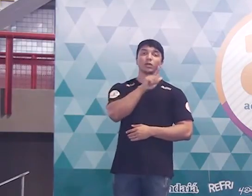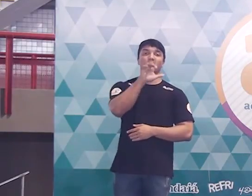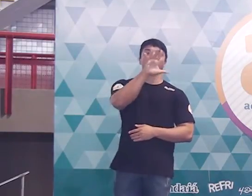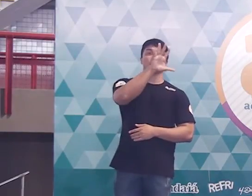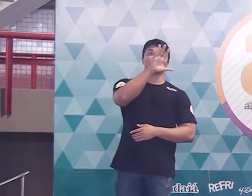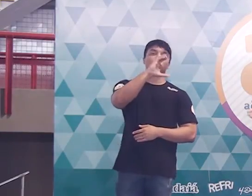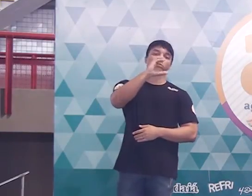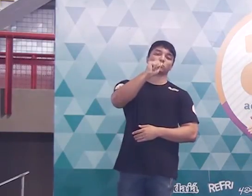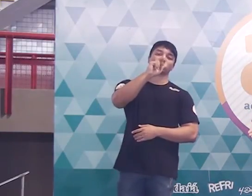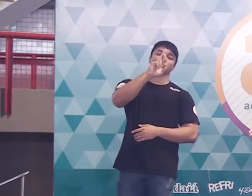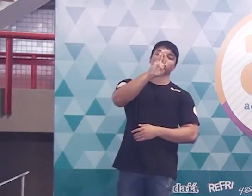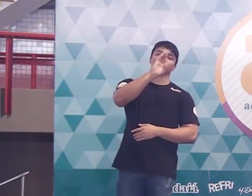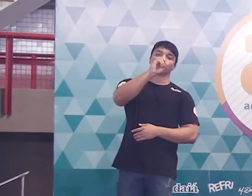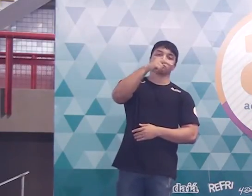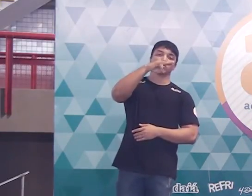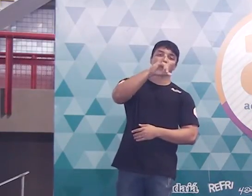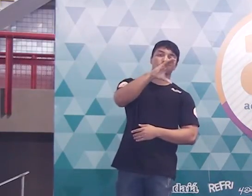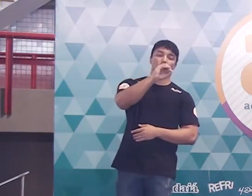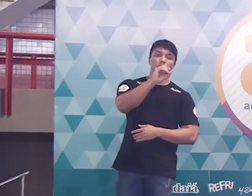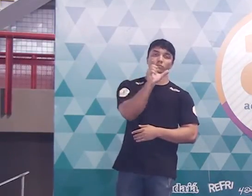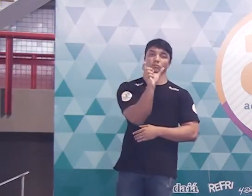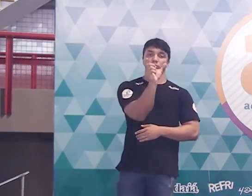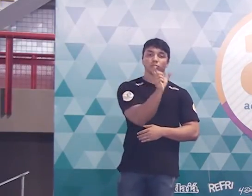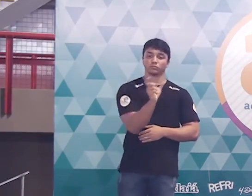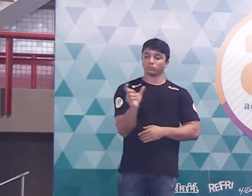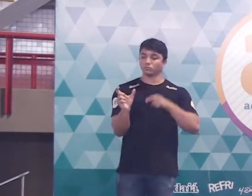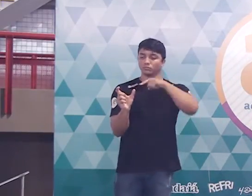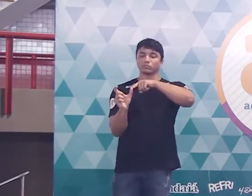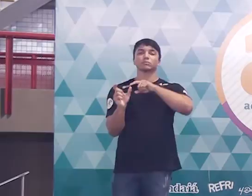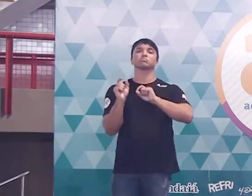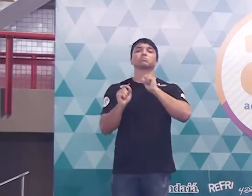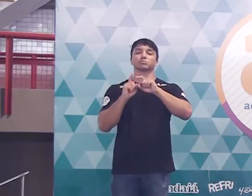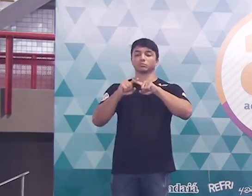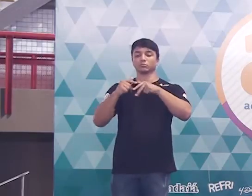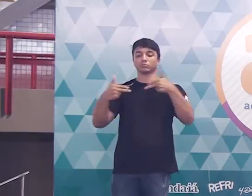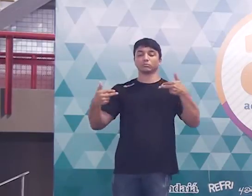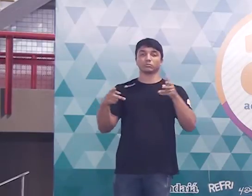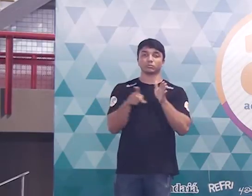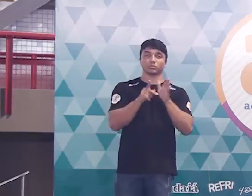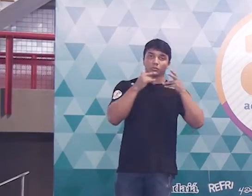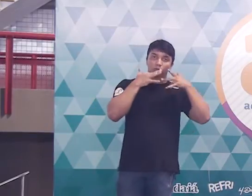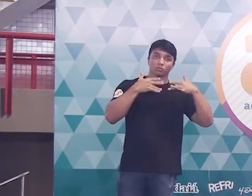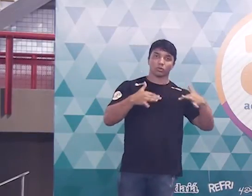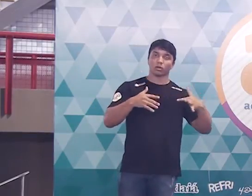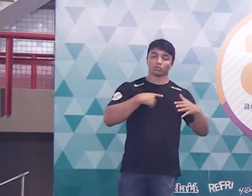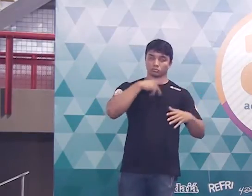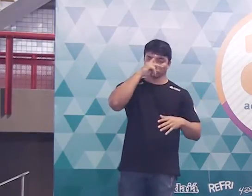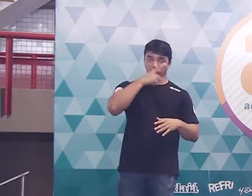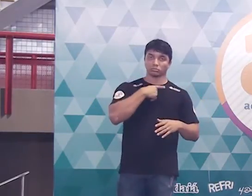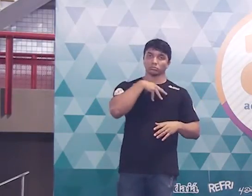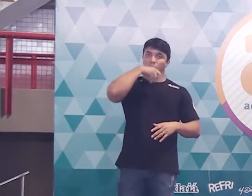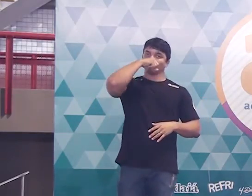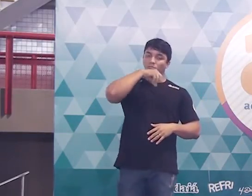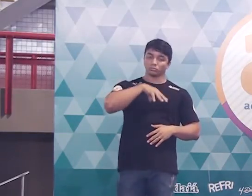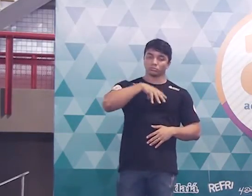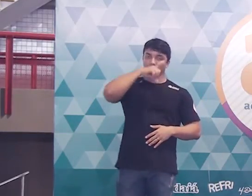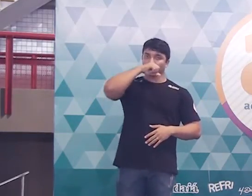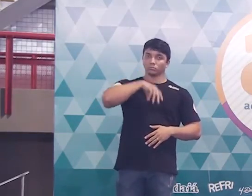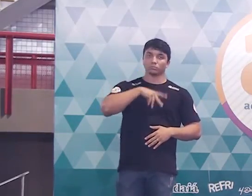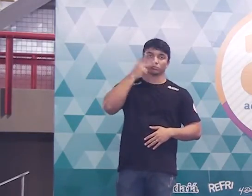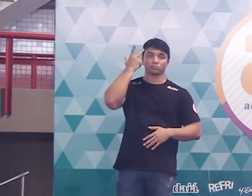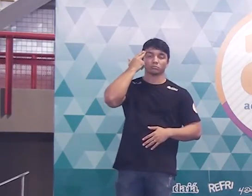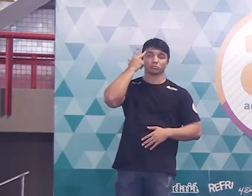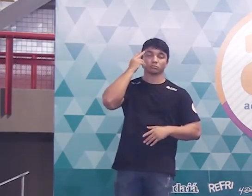gás carbônico. É uma substância que ela é produto natural da nossa própria o quê? Respiração.